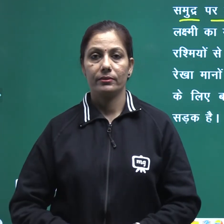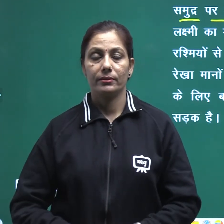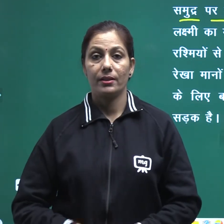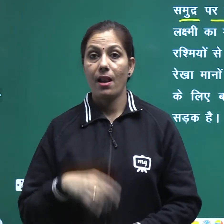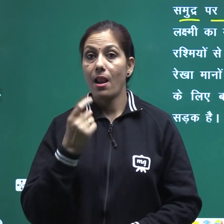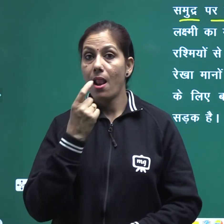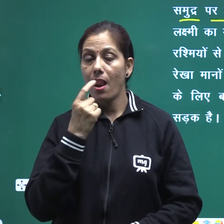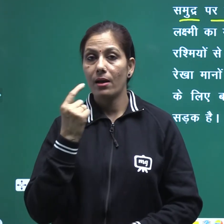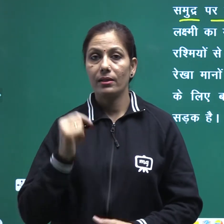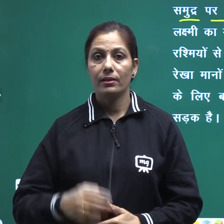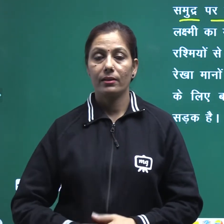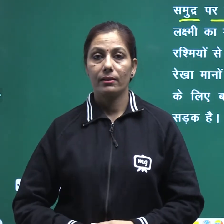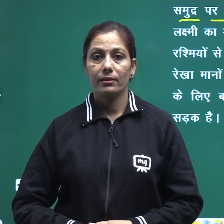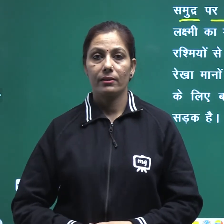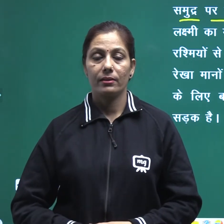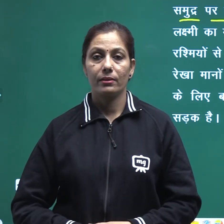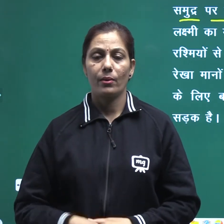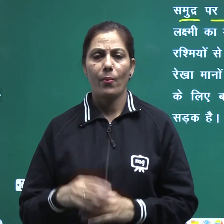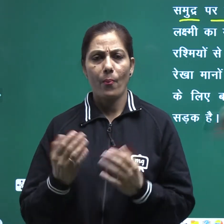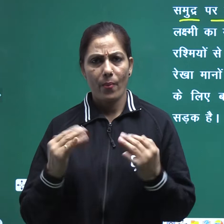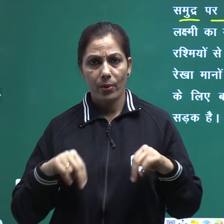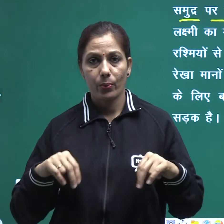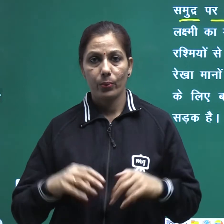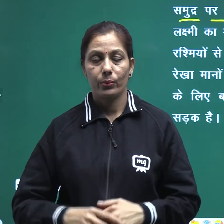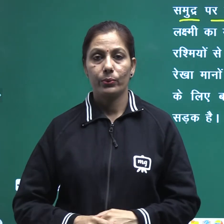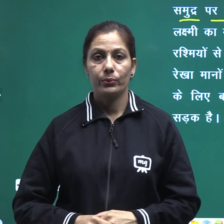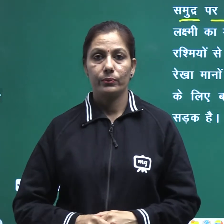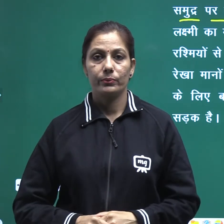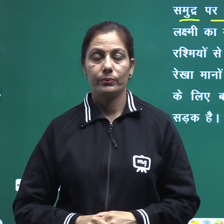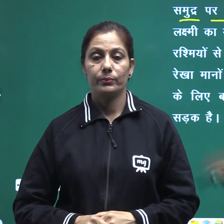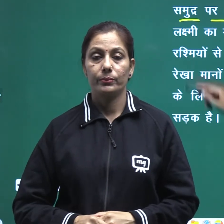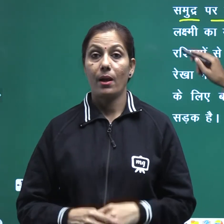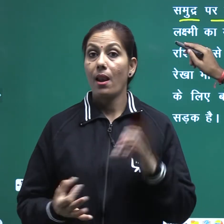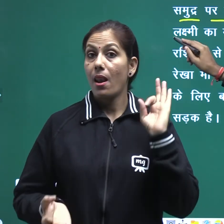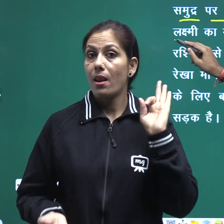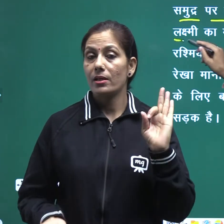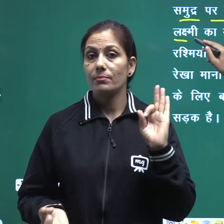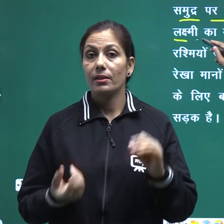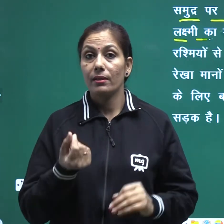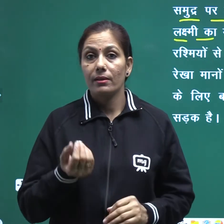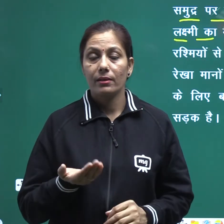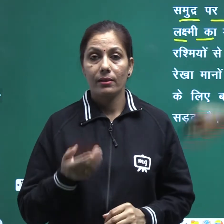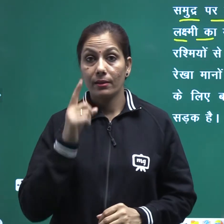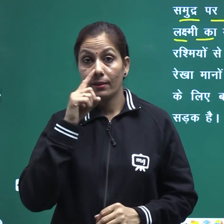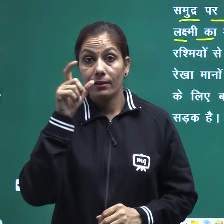के लाली कि वनों कि लक्ष्मी का